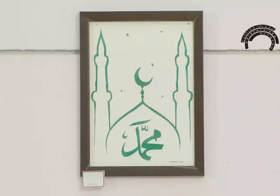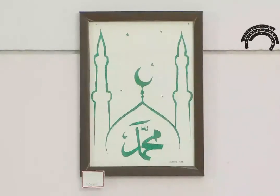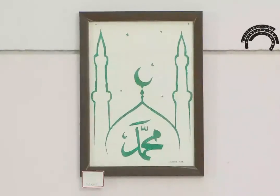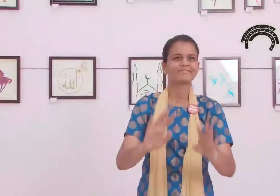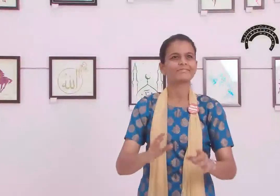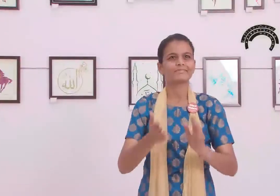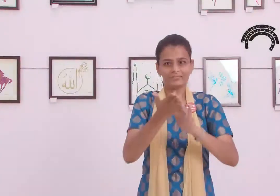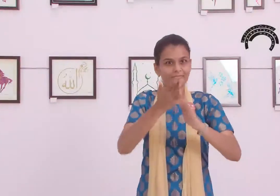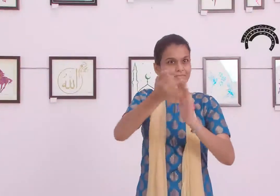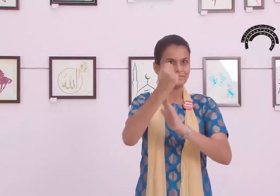બધાએ શીખવું જોઈએ.